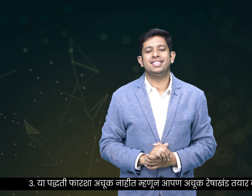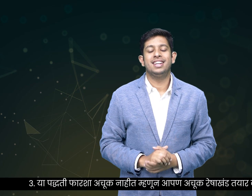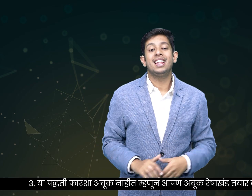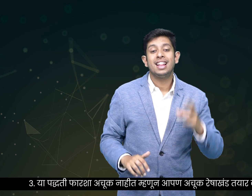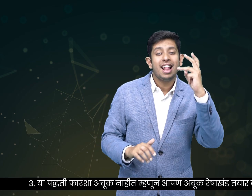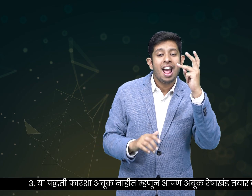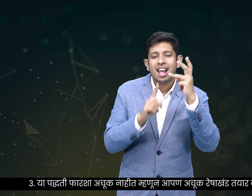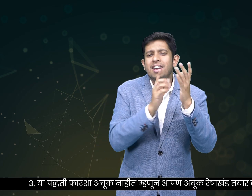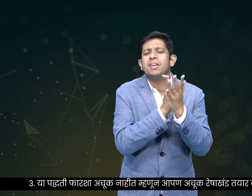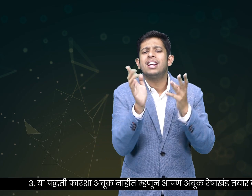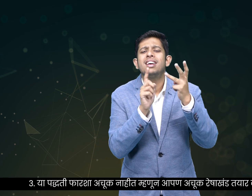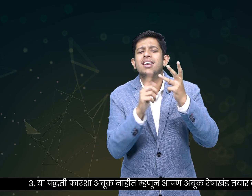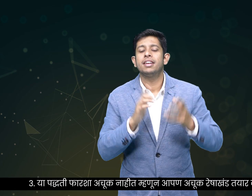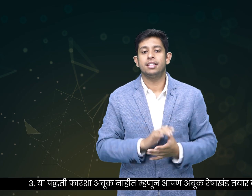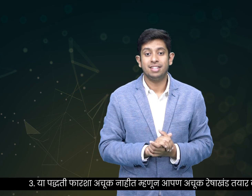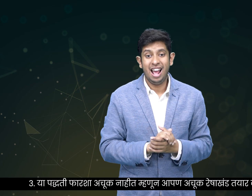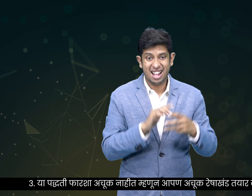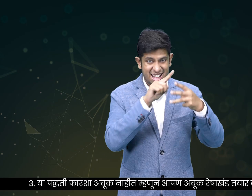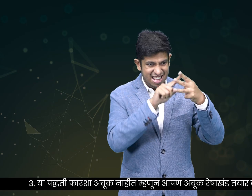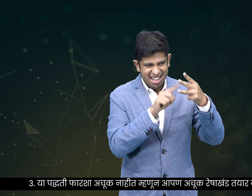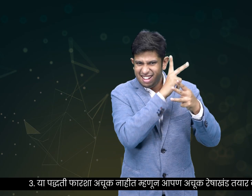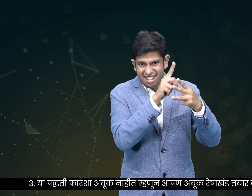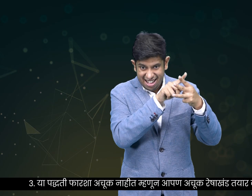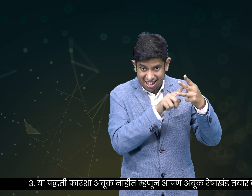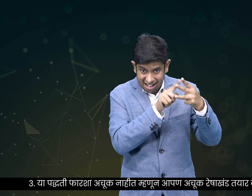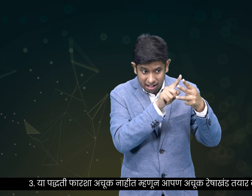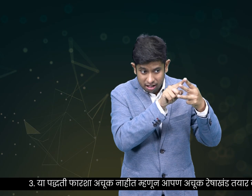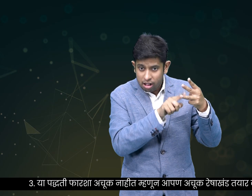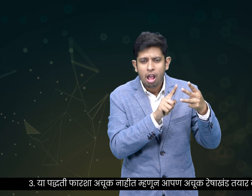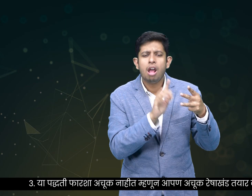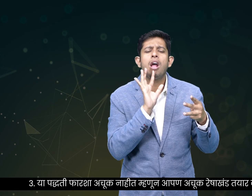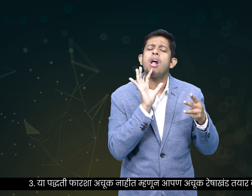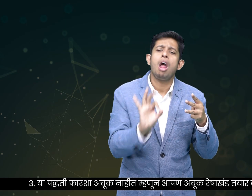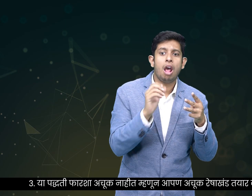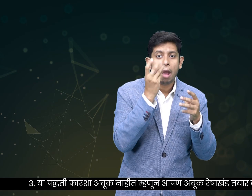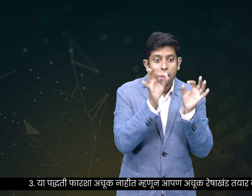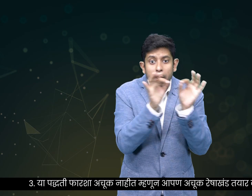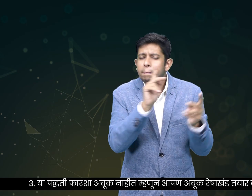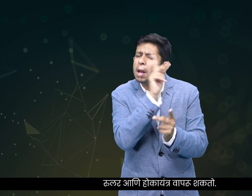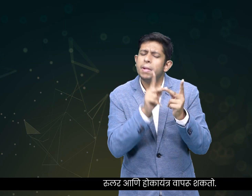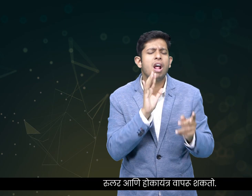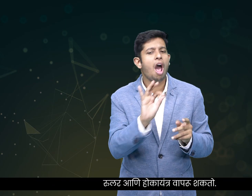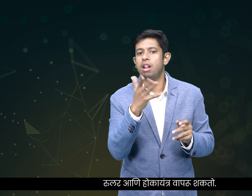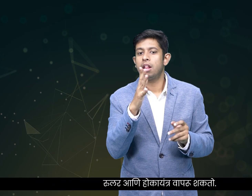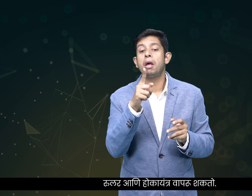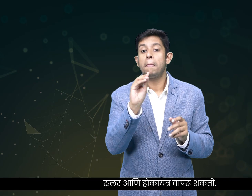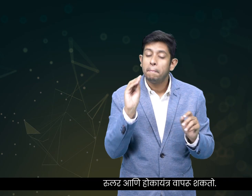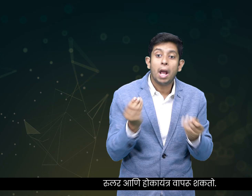3. या पद्धती फारशा अचूक नाहीत म्हणून आपण अचूक रेषाखंड तयार करण्यासाठी रुलर आणि होकायंत्र वापरू